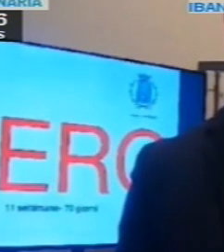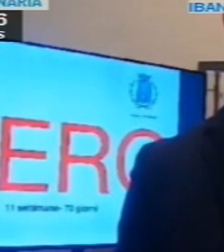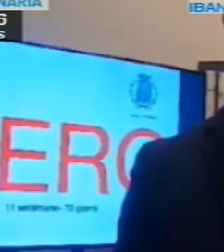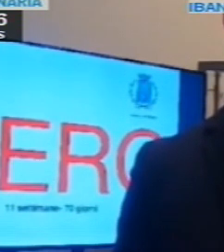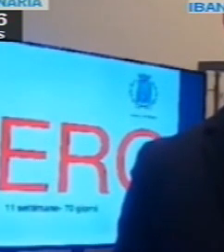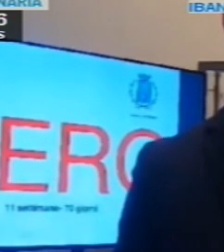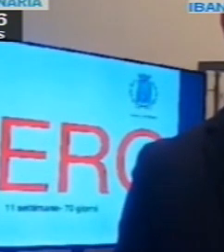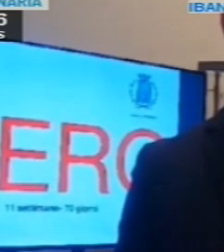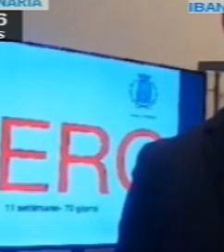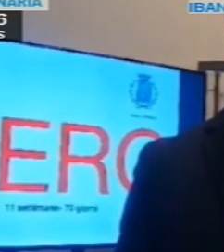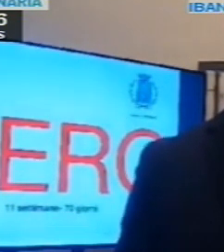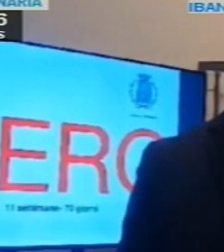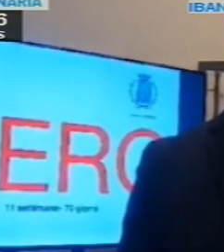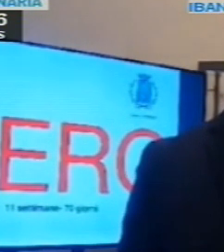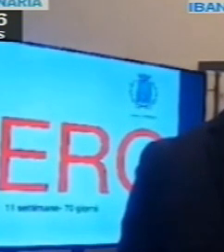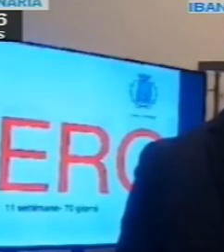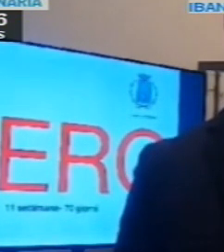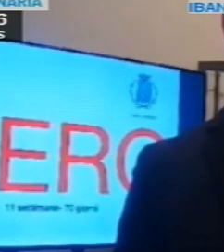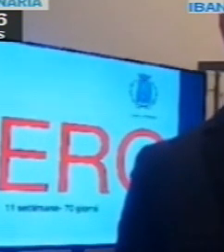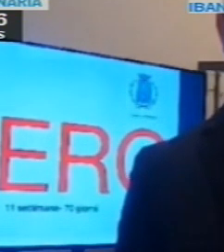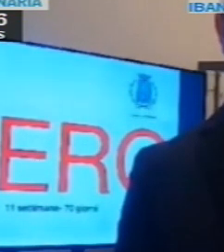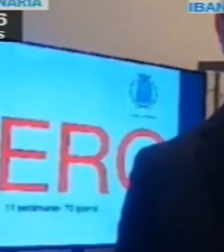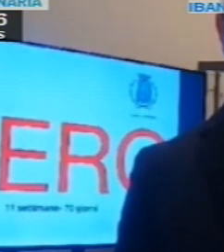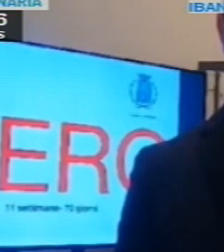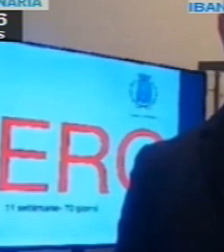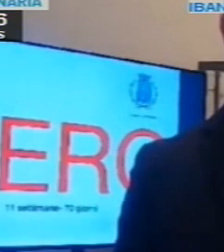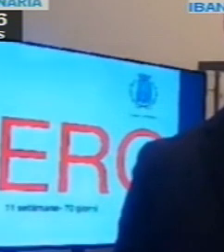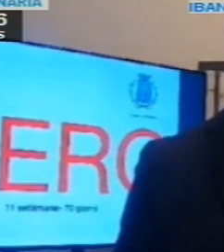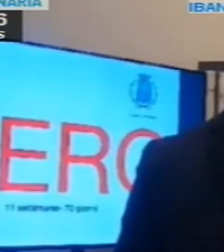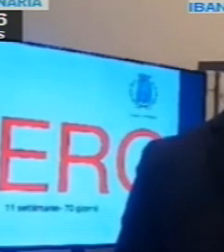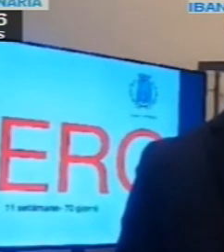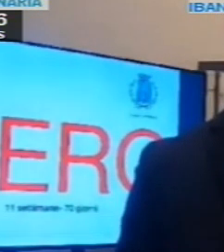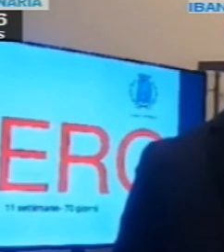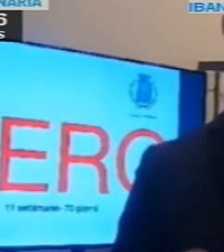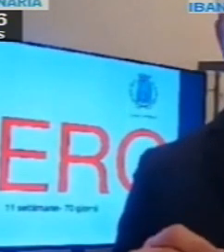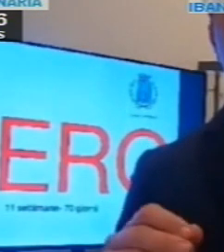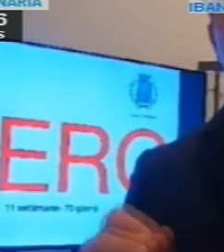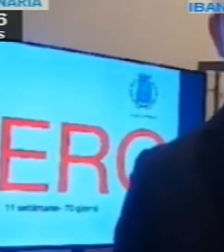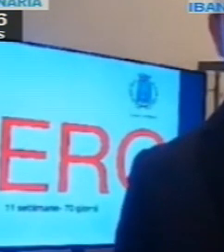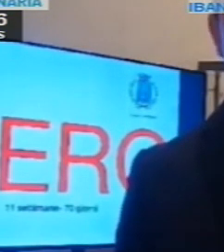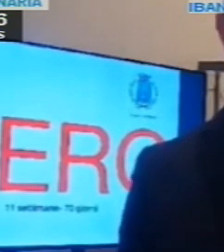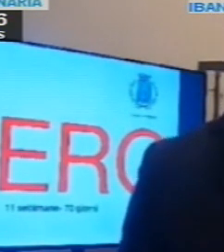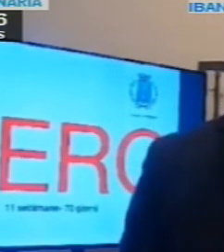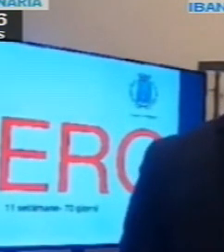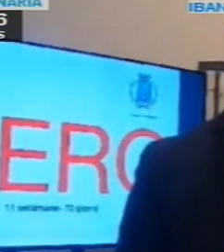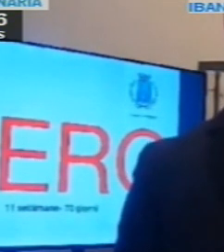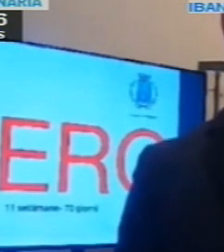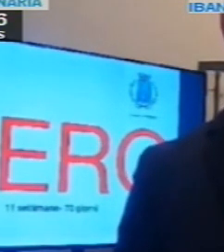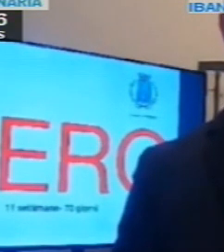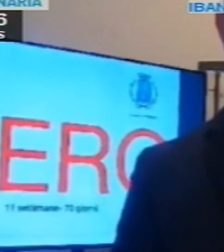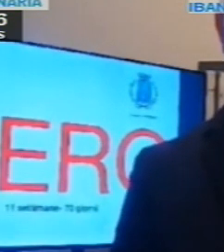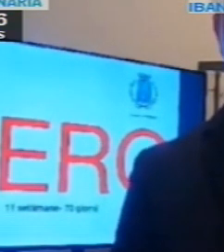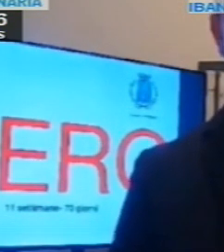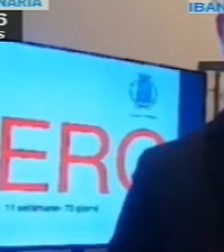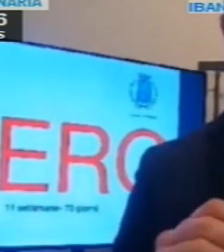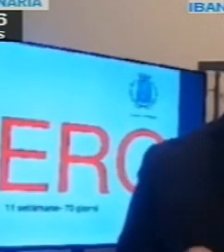di noi. In caso non vi venisse consegnato, non scrivete su Facebook qui non è